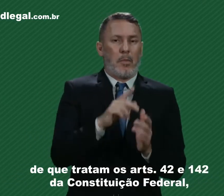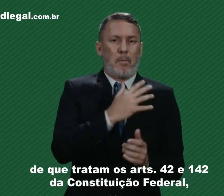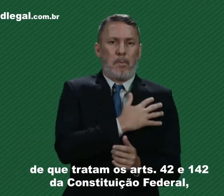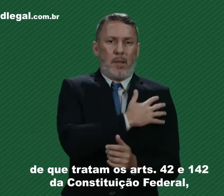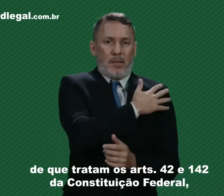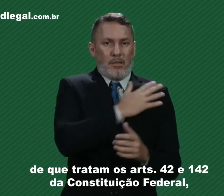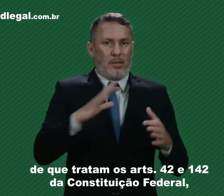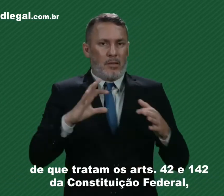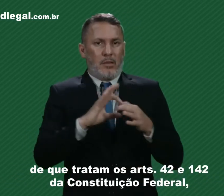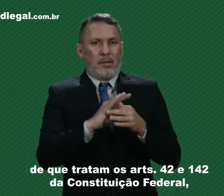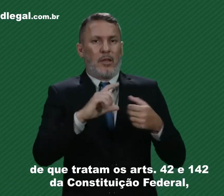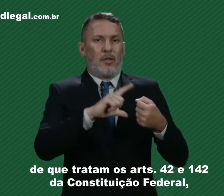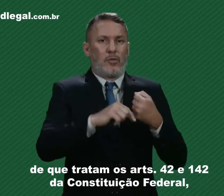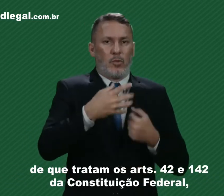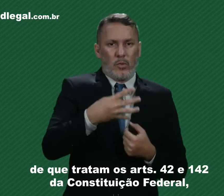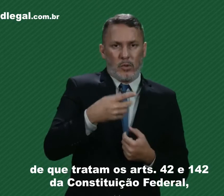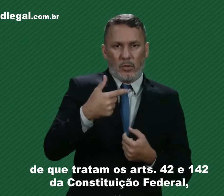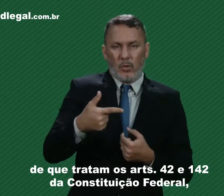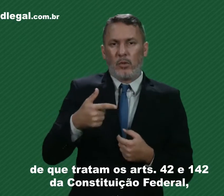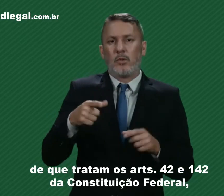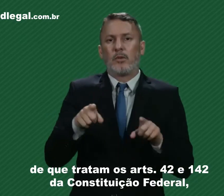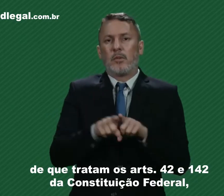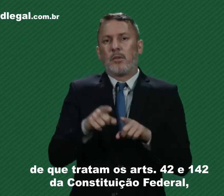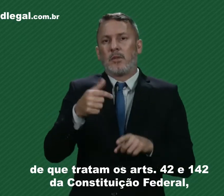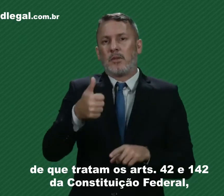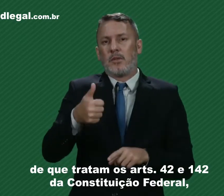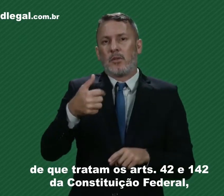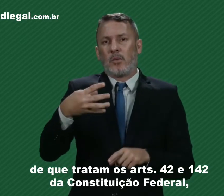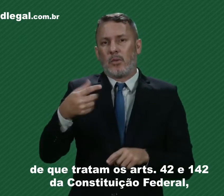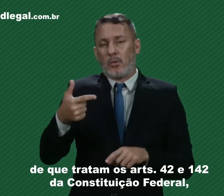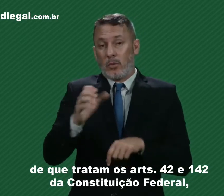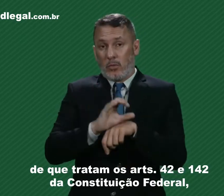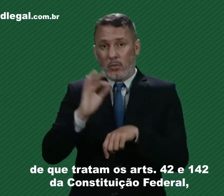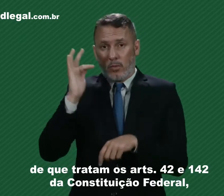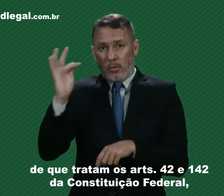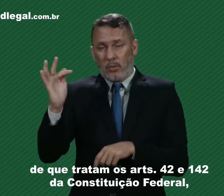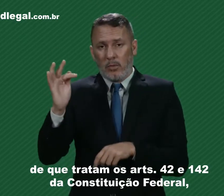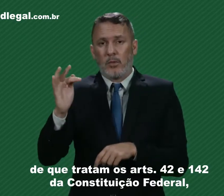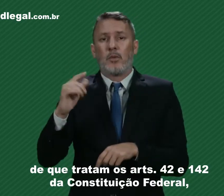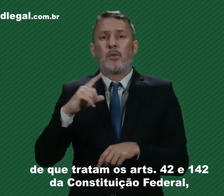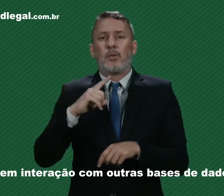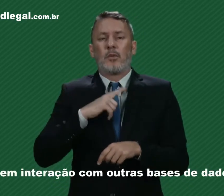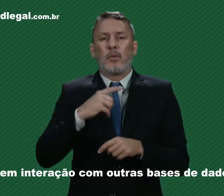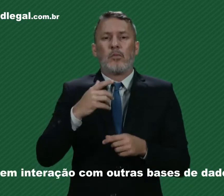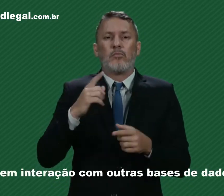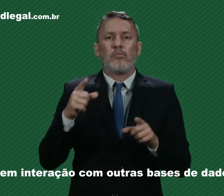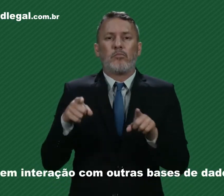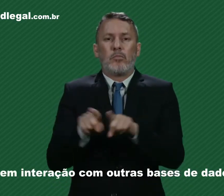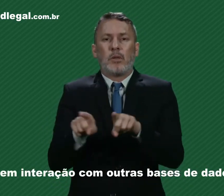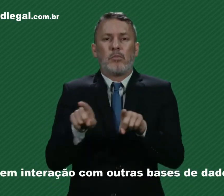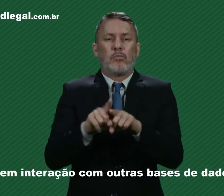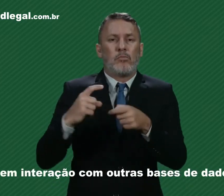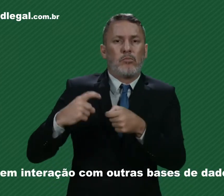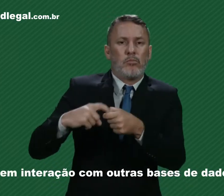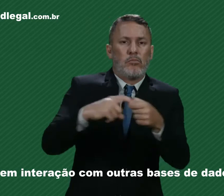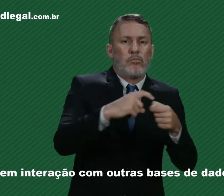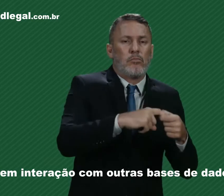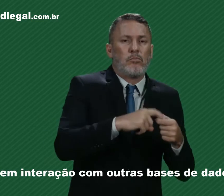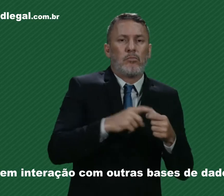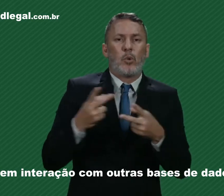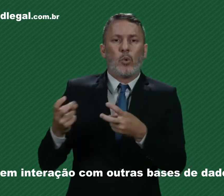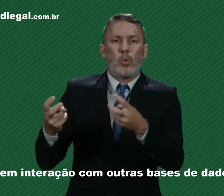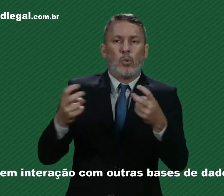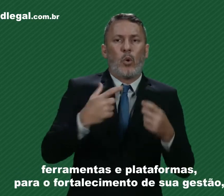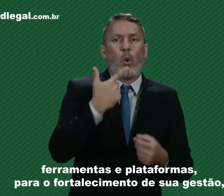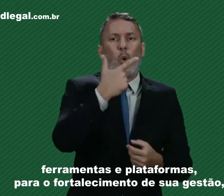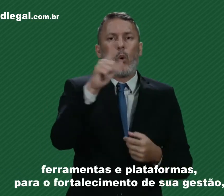que tratam os artigos 42 e 142 da Constituição Federal, em interação com outras bases